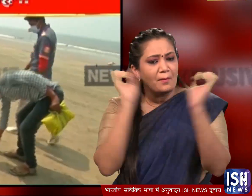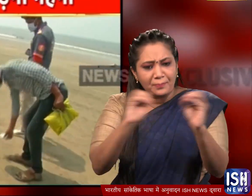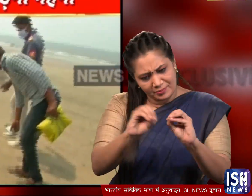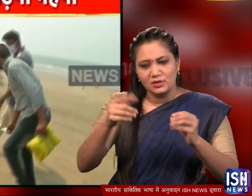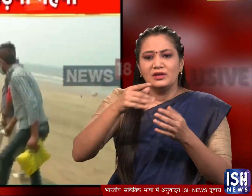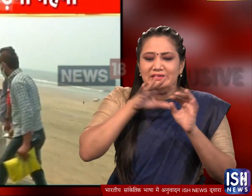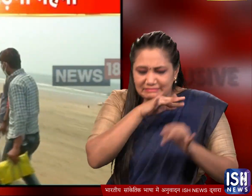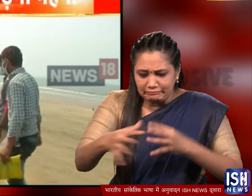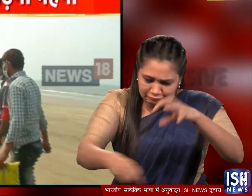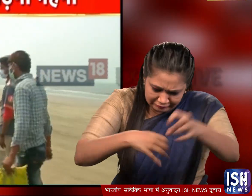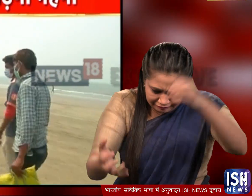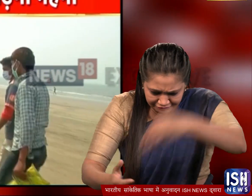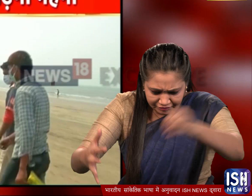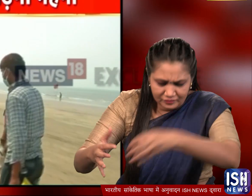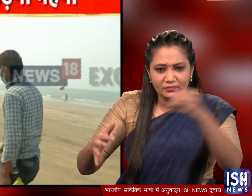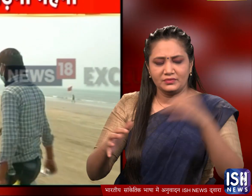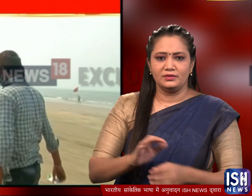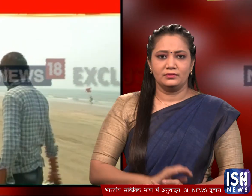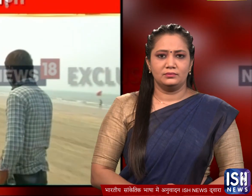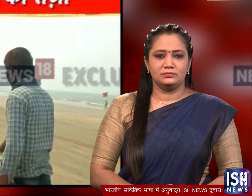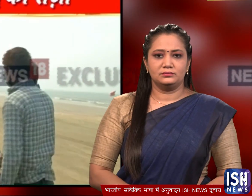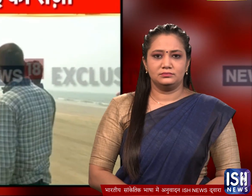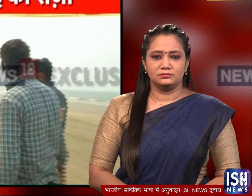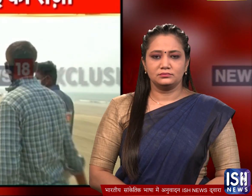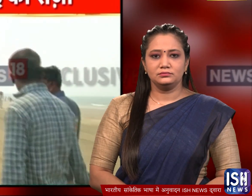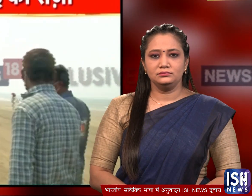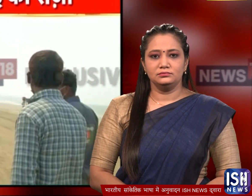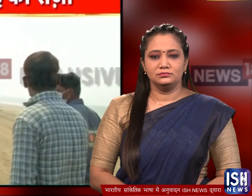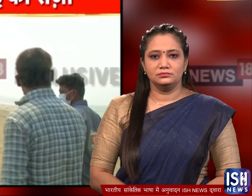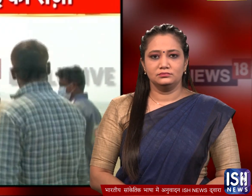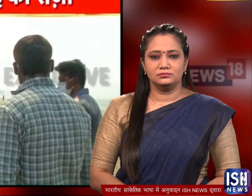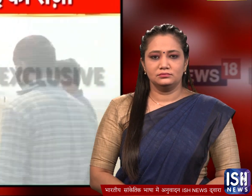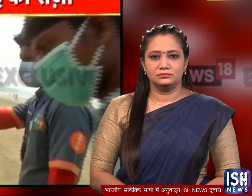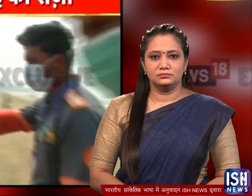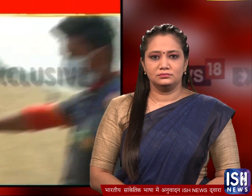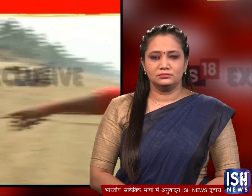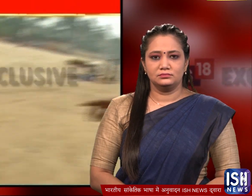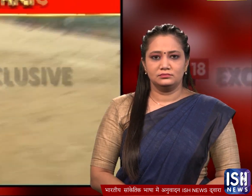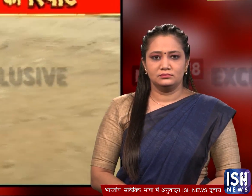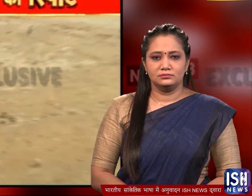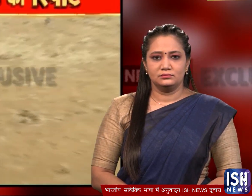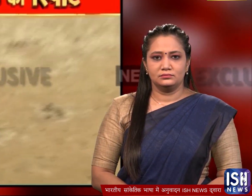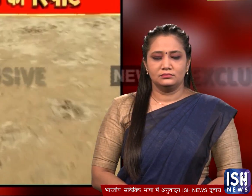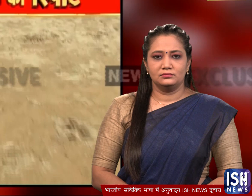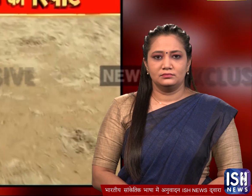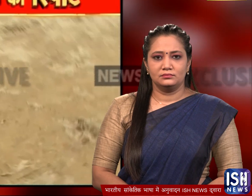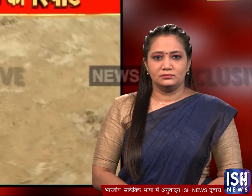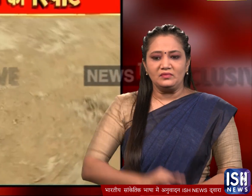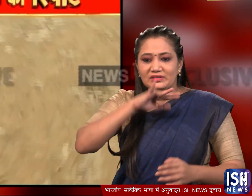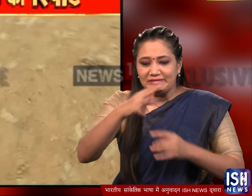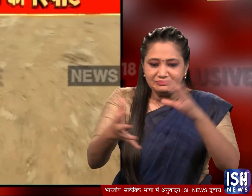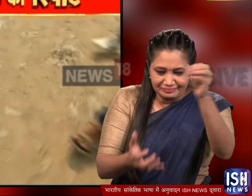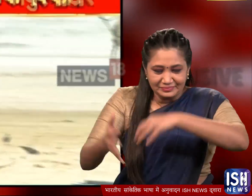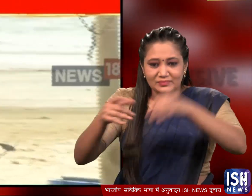मास्क के घूम रहे लोगों से कचरा उठवाते नजर आए। मास्क लगाना कंपलसरी, आपको पता नहीं है, इसका सजा है उसका,